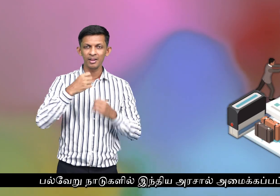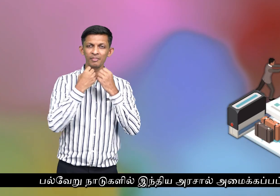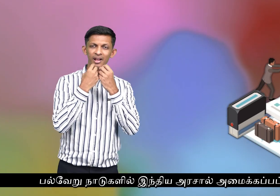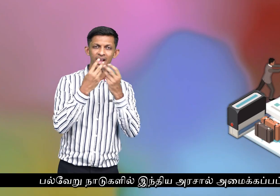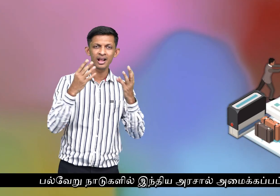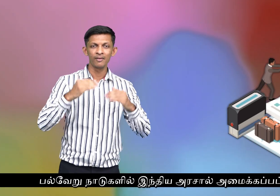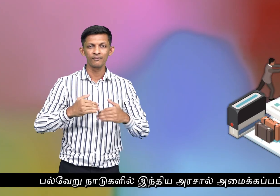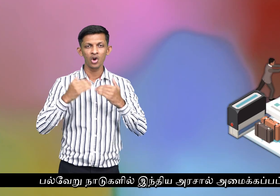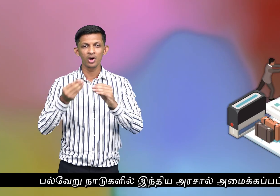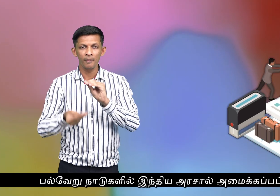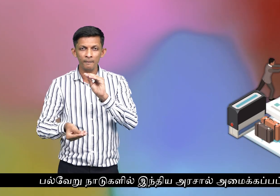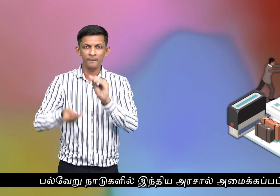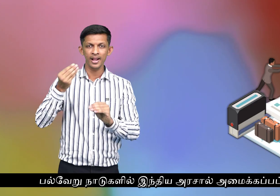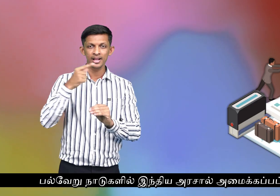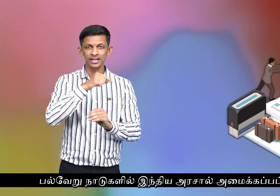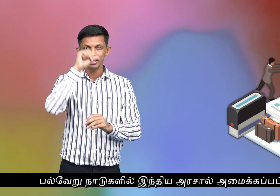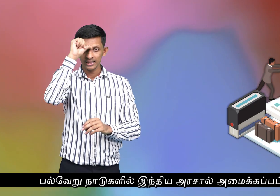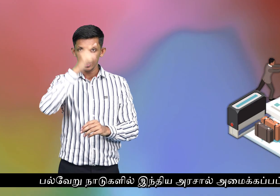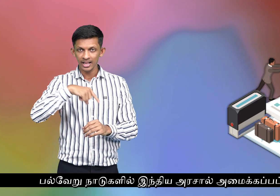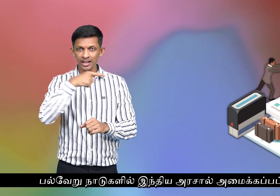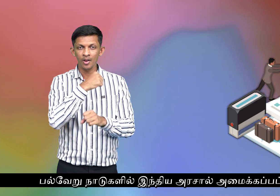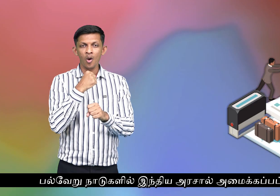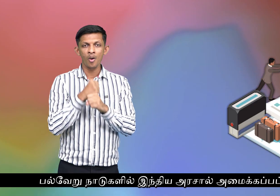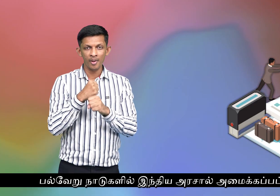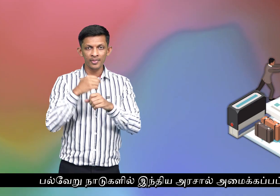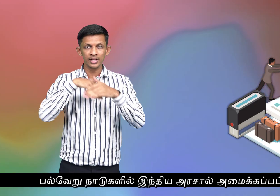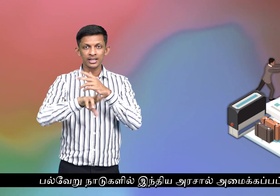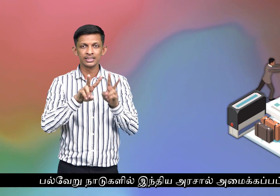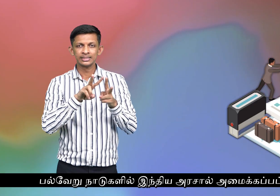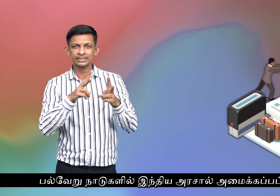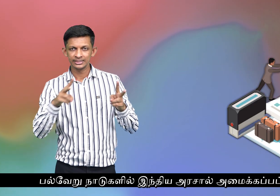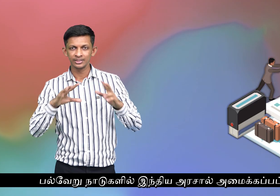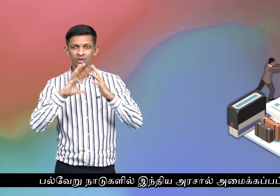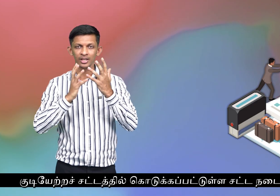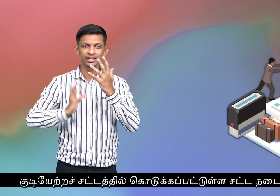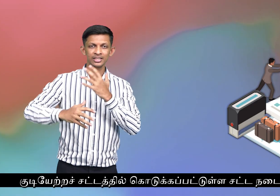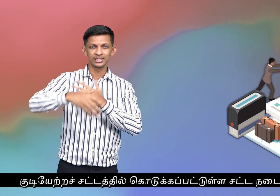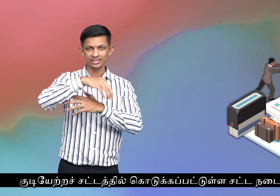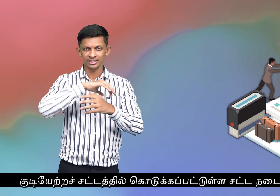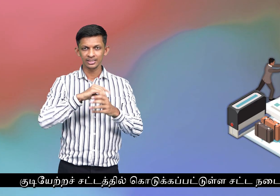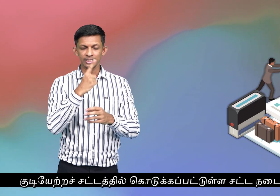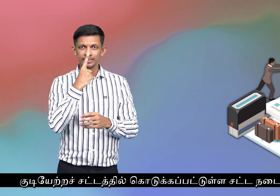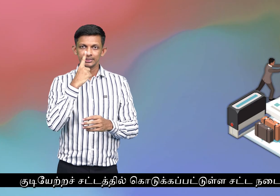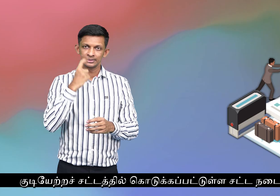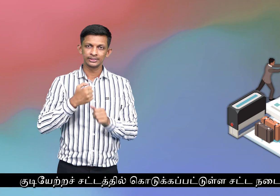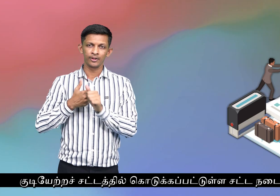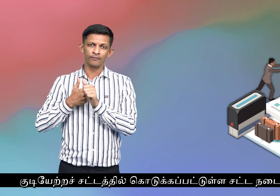பல்வேறு நாடுகளில் இந்திய அரசால் அமைக்கப்பட்டுள்ள தூதரகங்கள் குடியேற்ற சட்டத்தில்